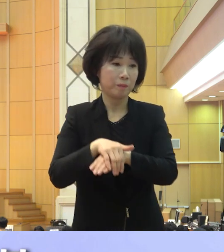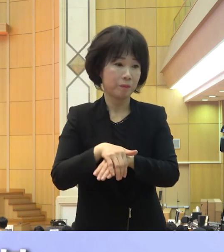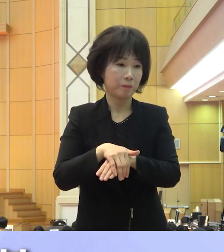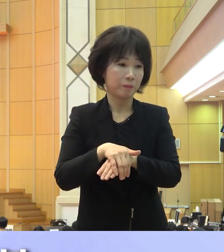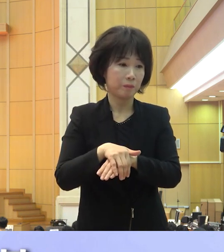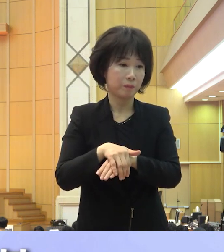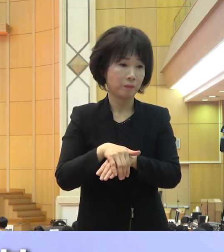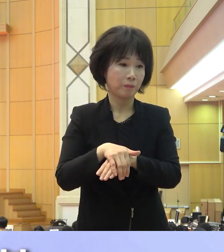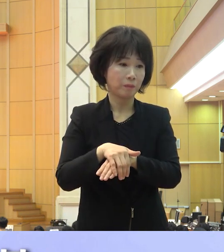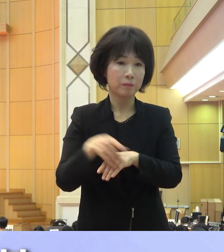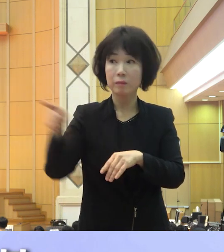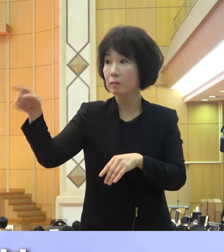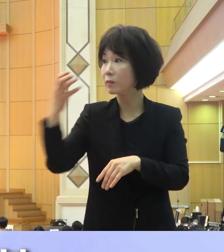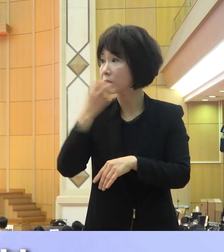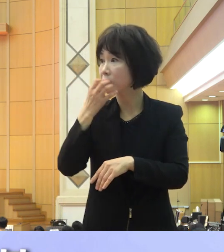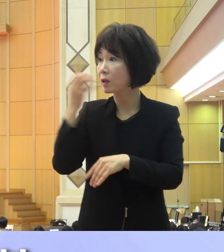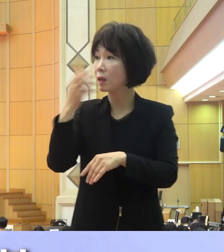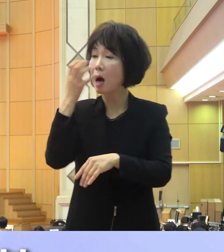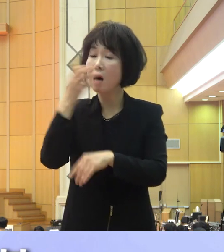차에다가